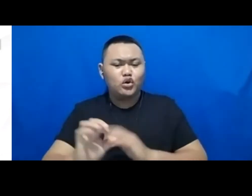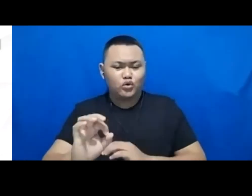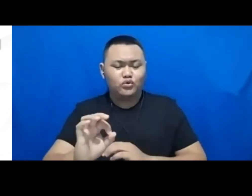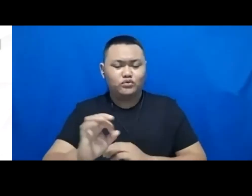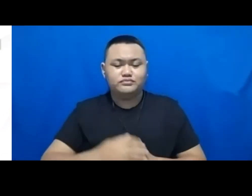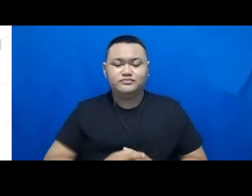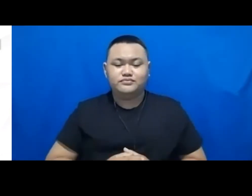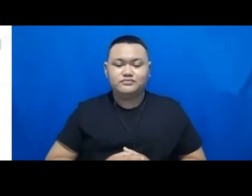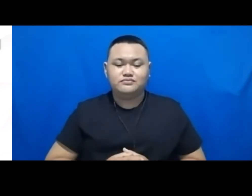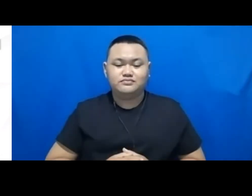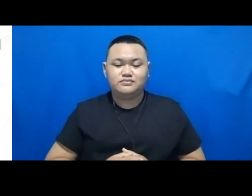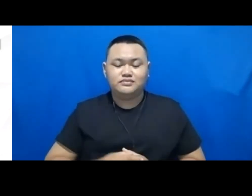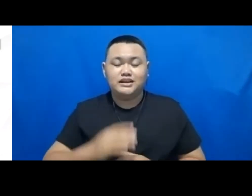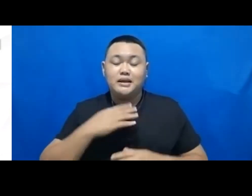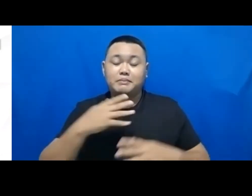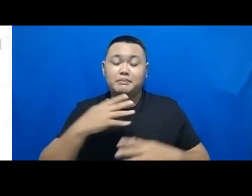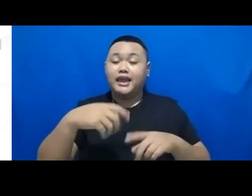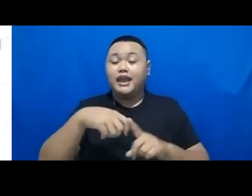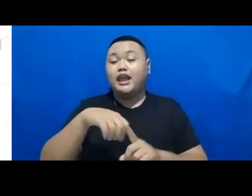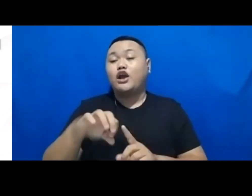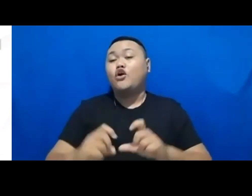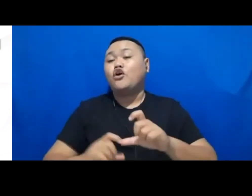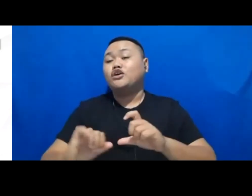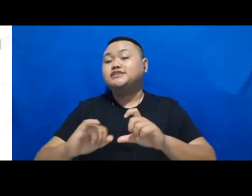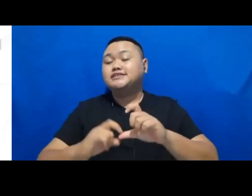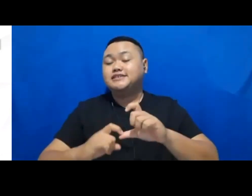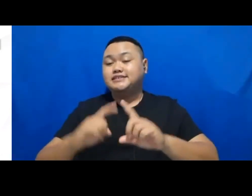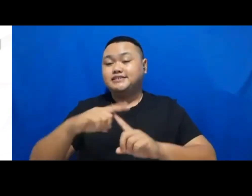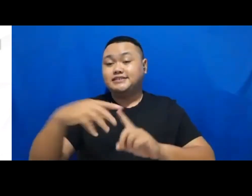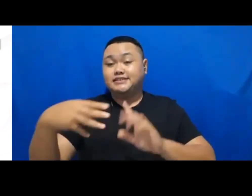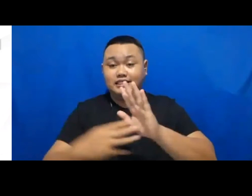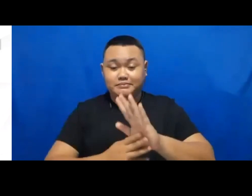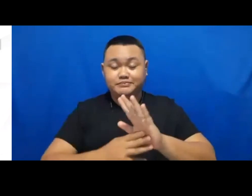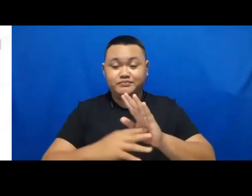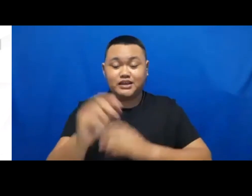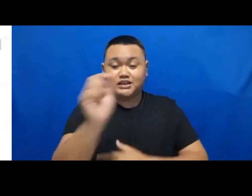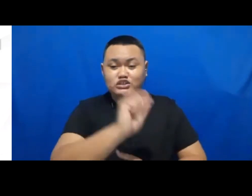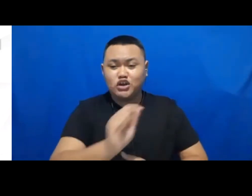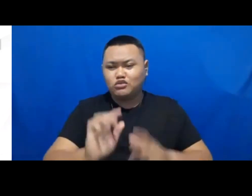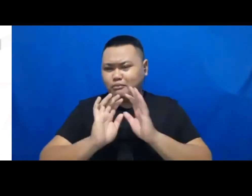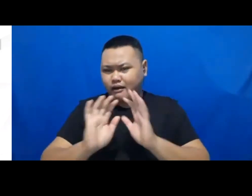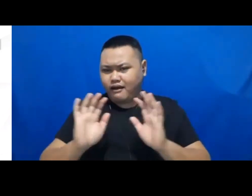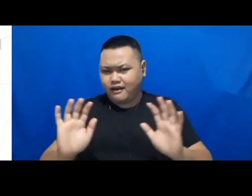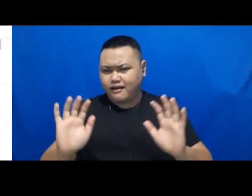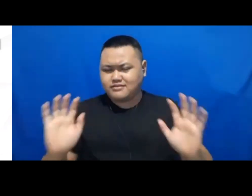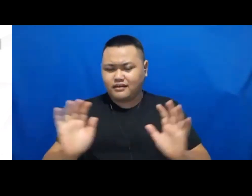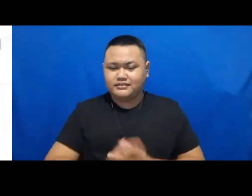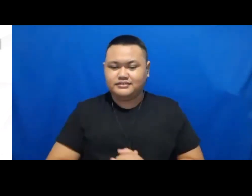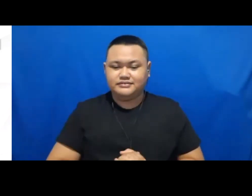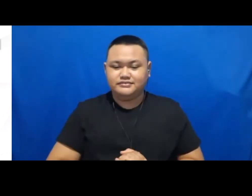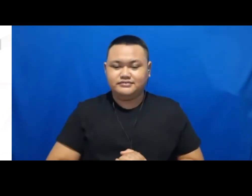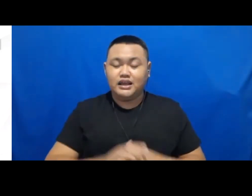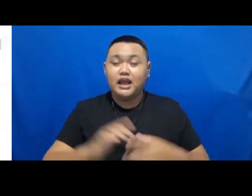kami memasukkan unsur kesetaraan gender. Kemudian kami juga